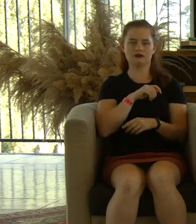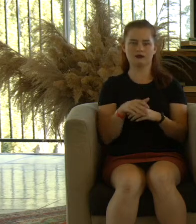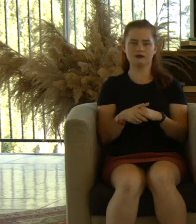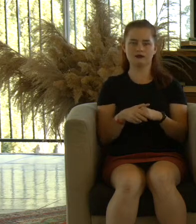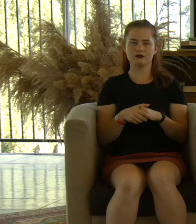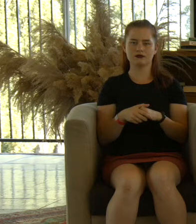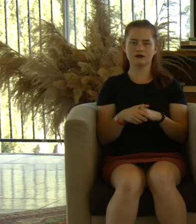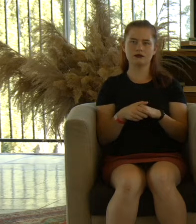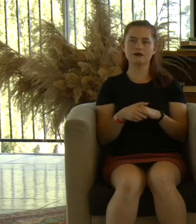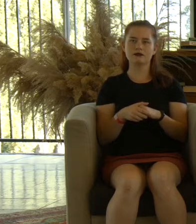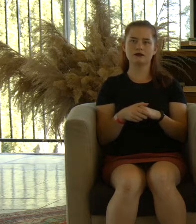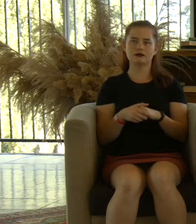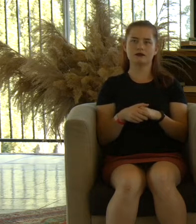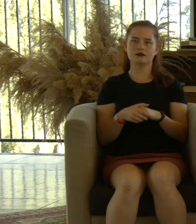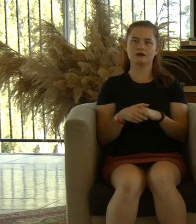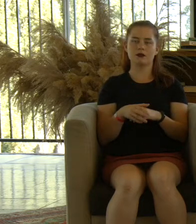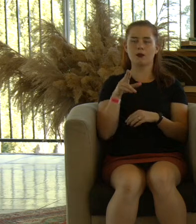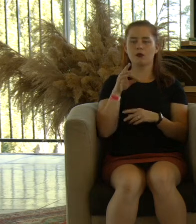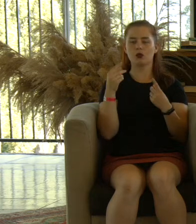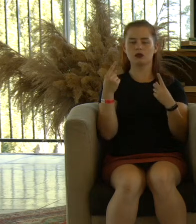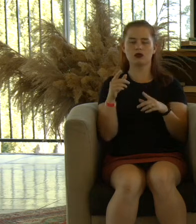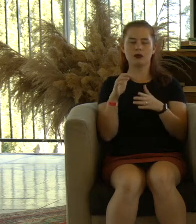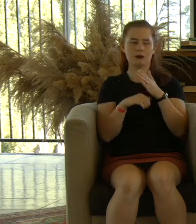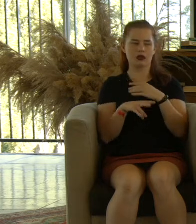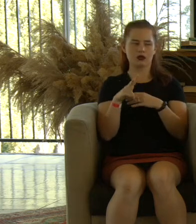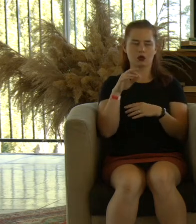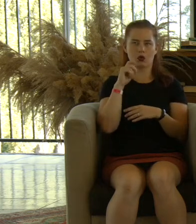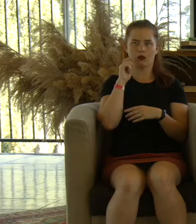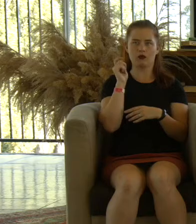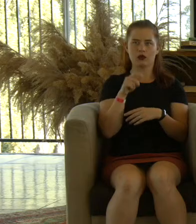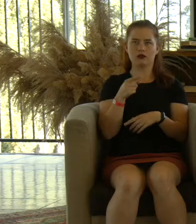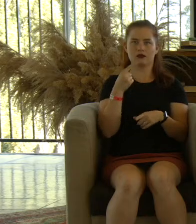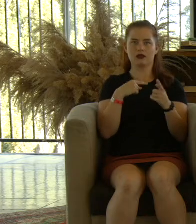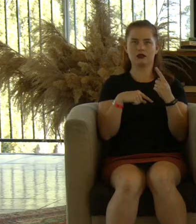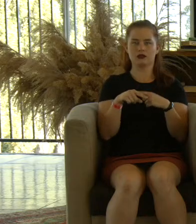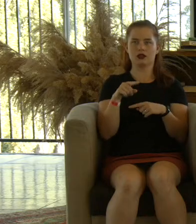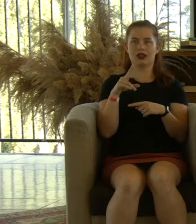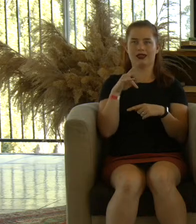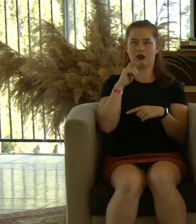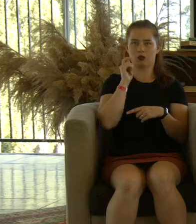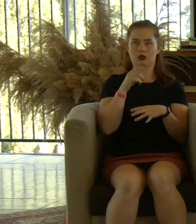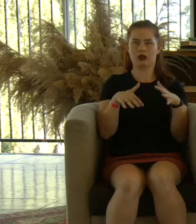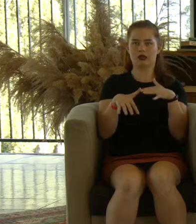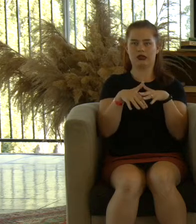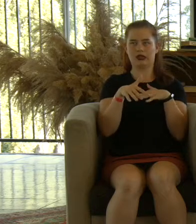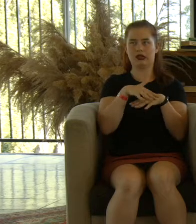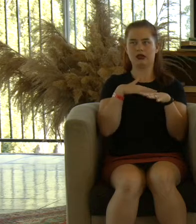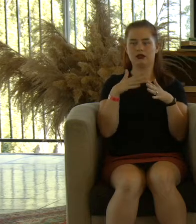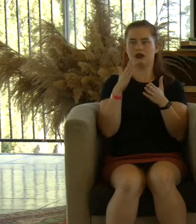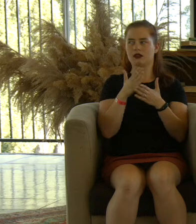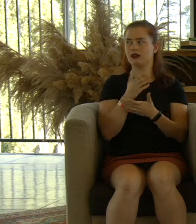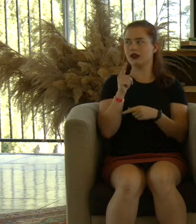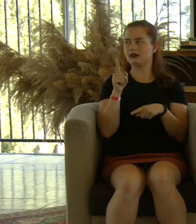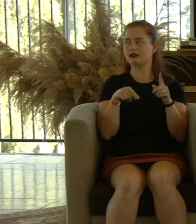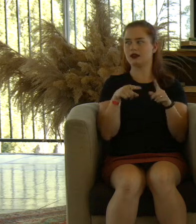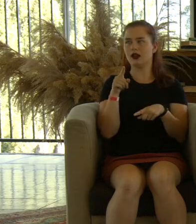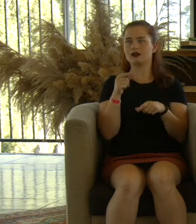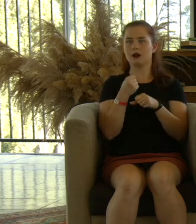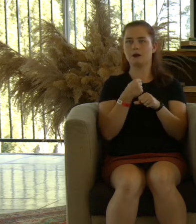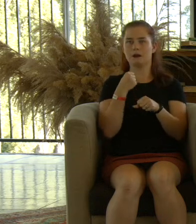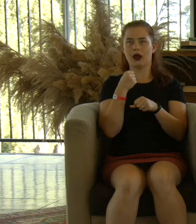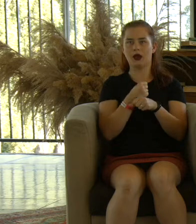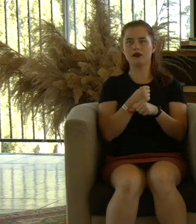То есть по другим причинам. Так, но украинский, возвращаясь к... На украинском рынке есть несколько производителей, и вот Трубецкие к